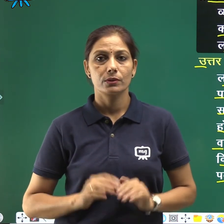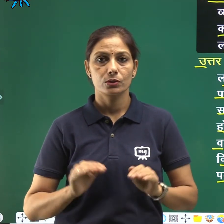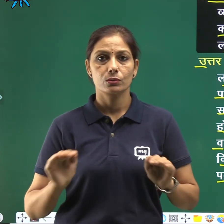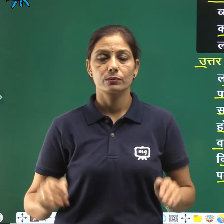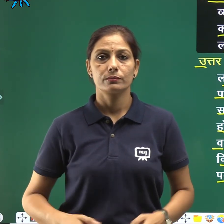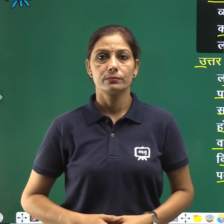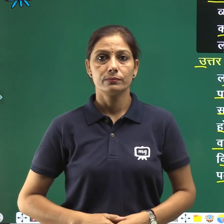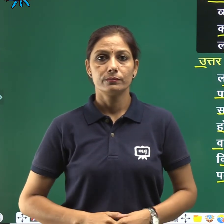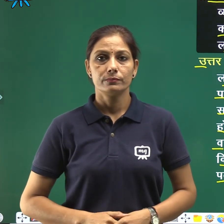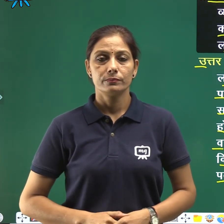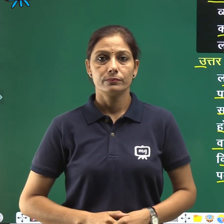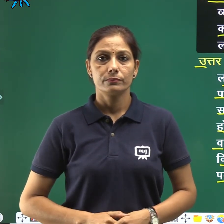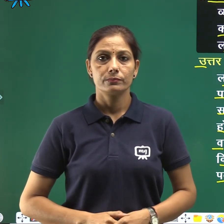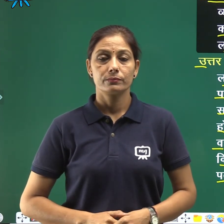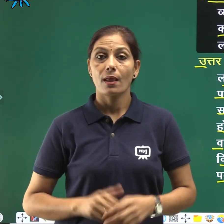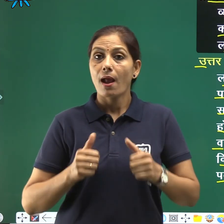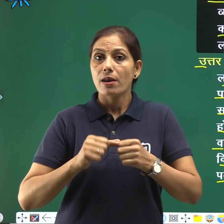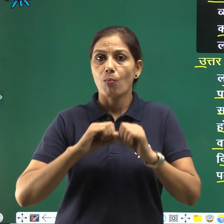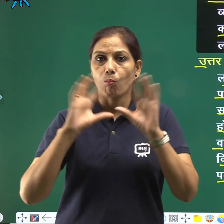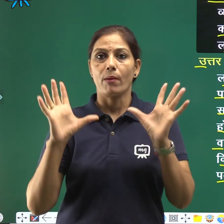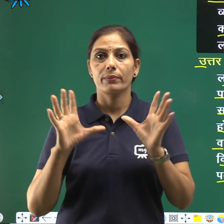बच्चों, अणुबम की